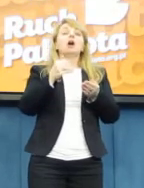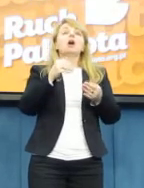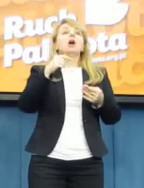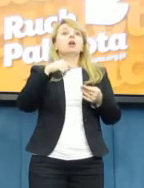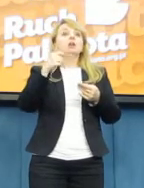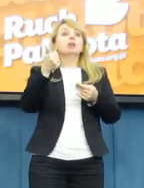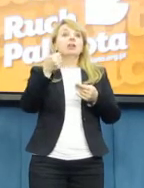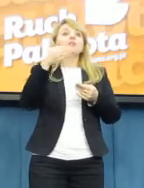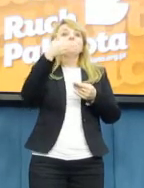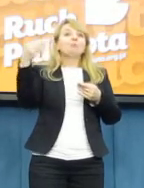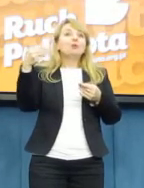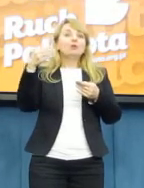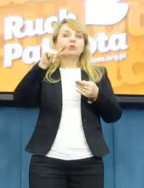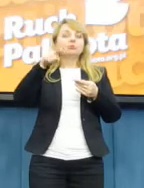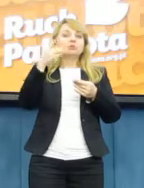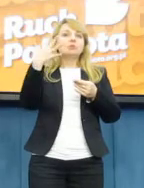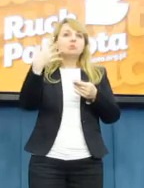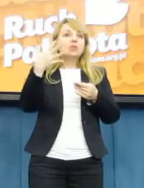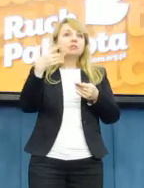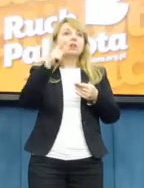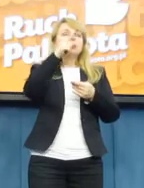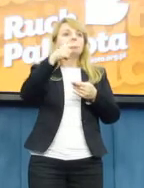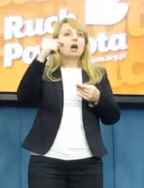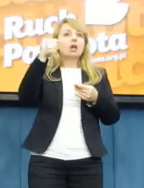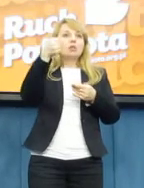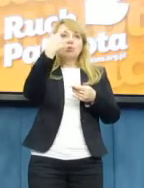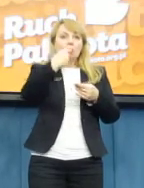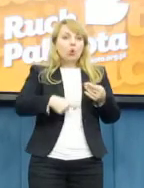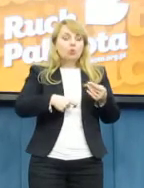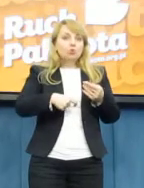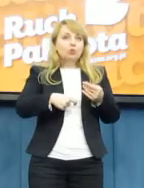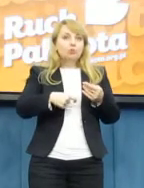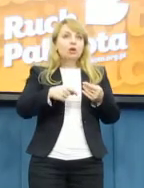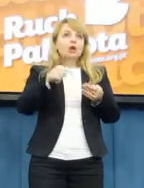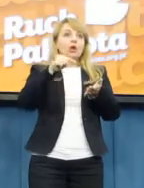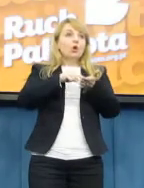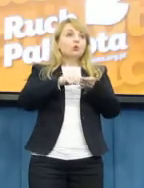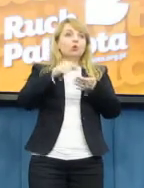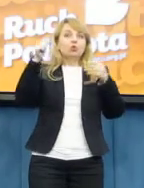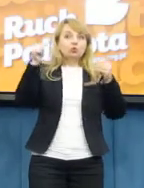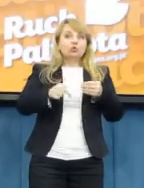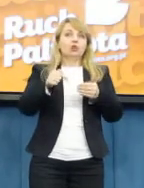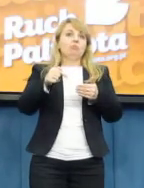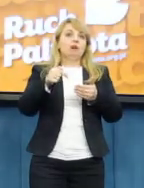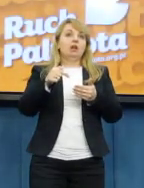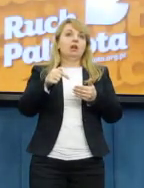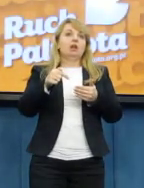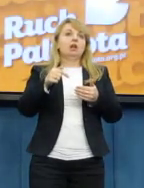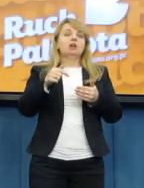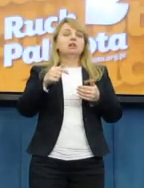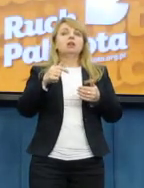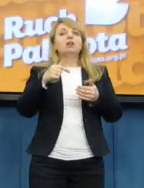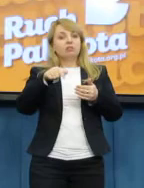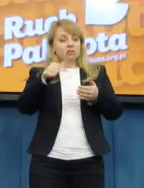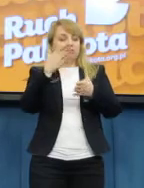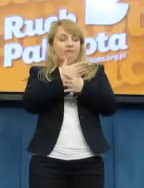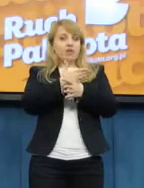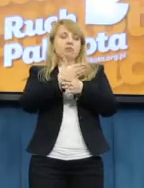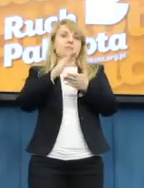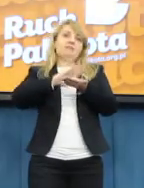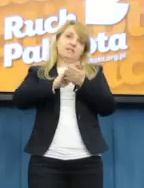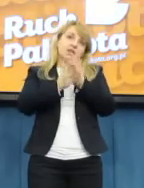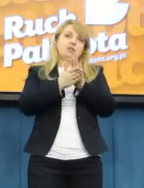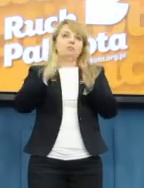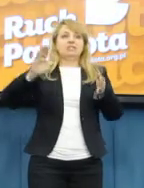1,5 miliona prawie na głowę nagrody, no to trzeba dobić, dociążyć i obciążyć przedsiębiorcę albo